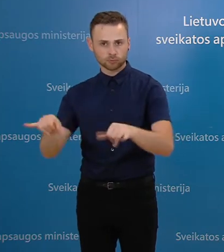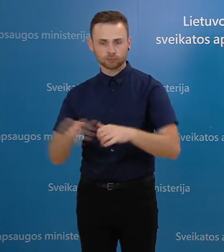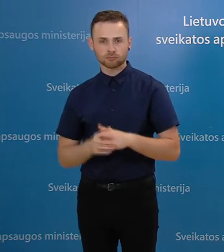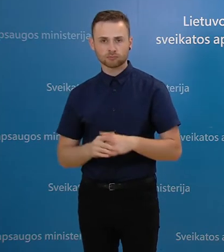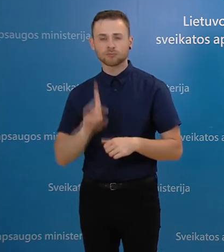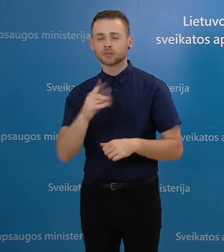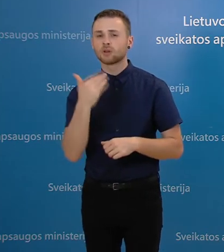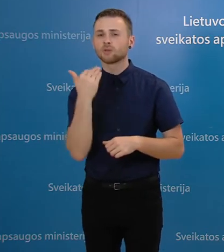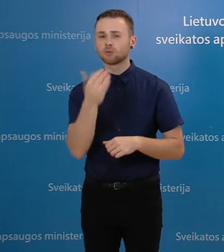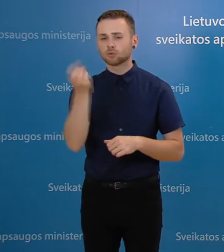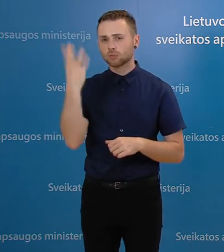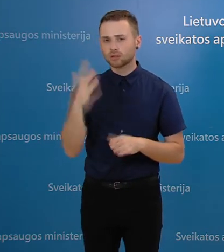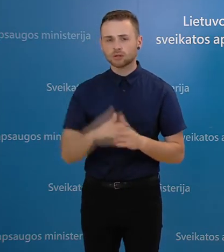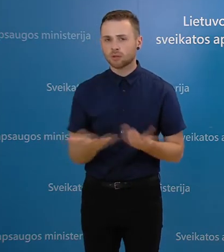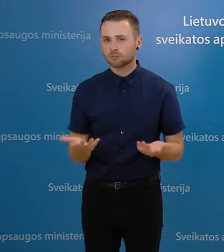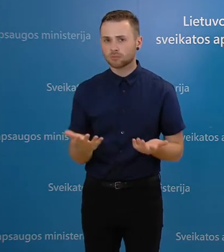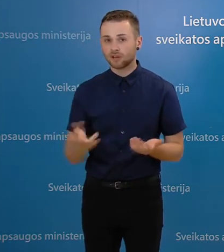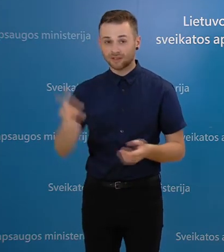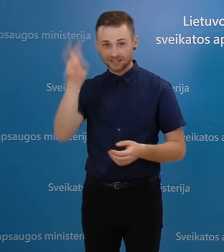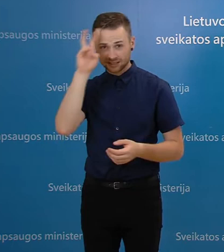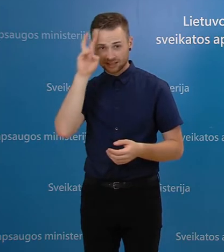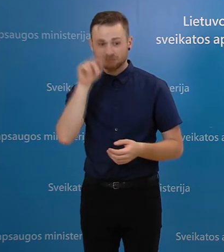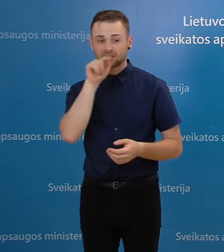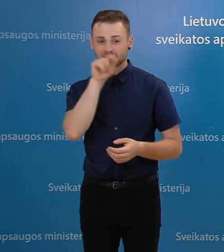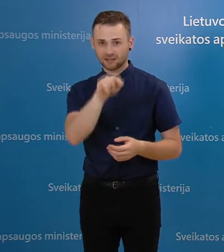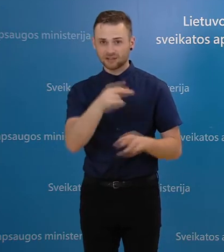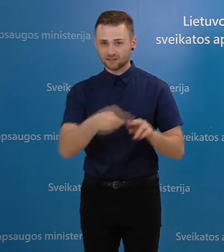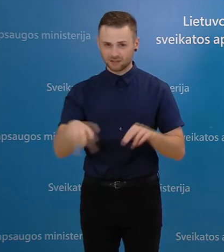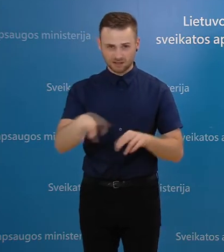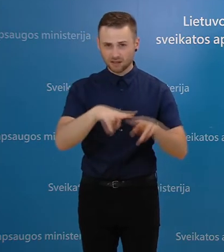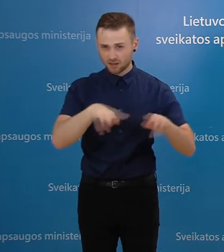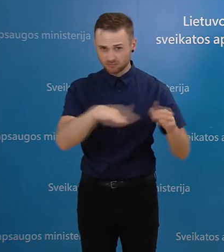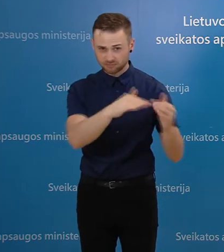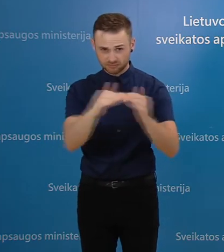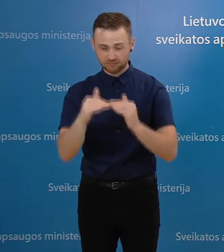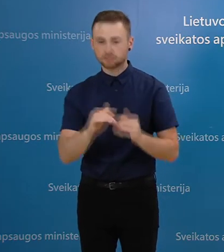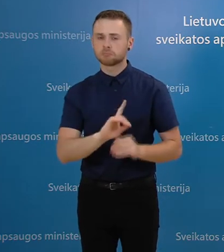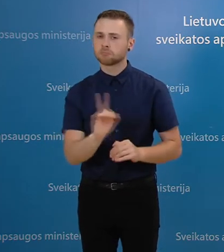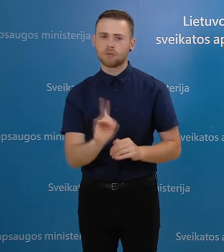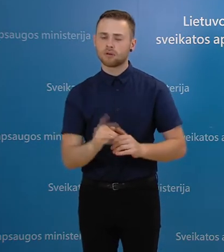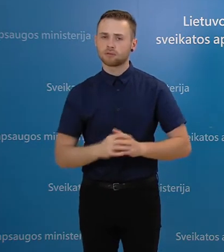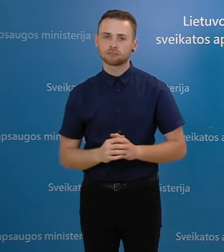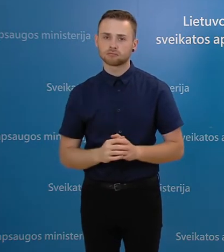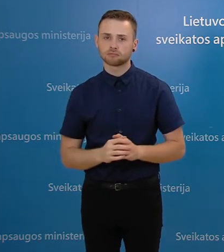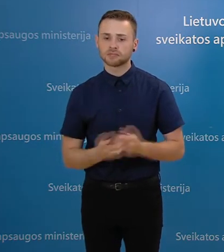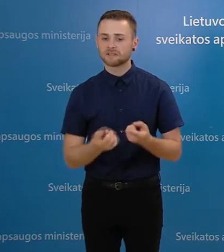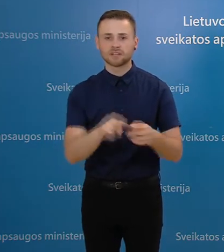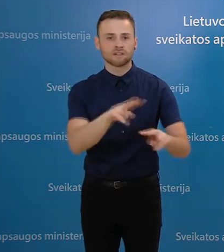šalies, sakykim, vaizdo. Ir bent jau iš tų duomenų, kuriuos turim šiandien, tai nėra pretekstas